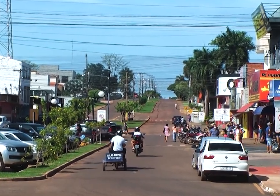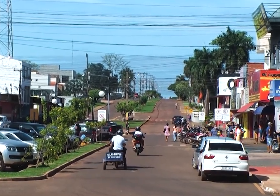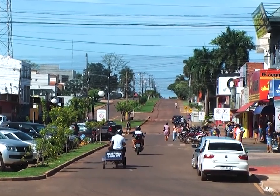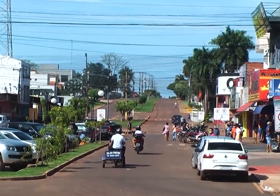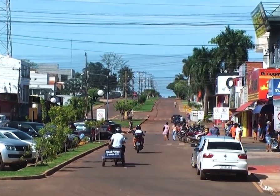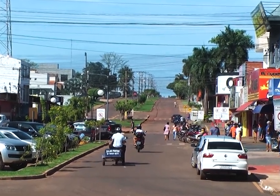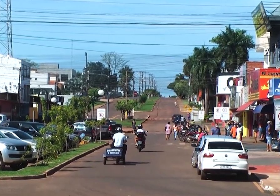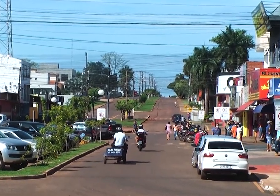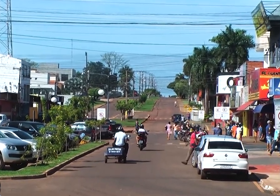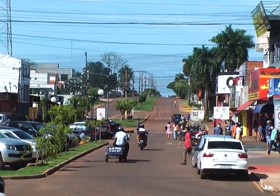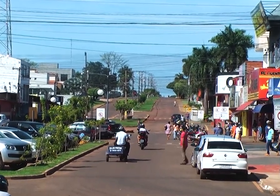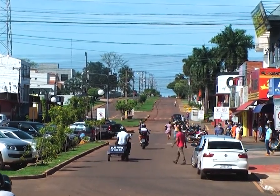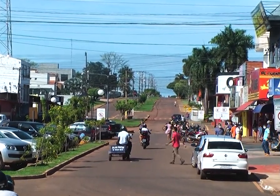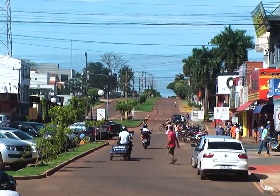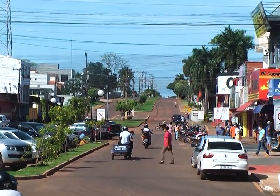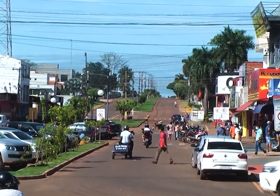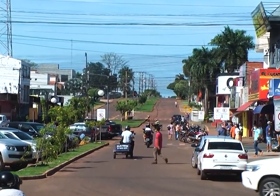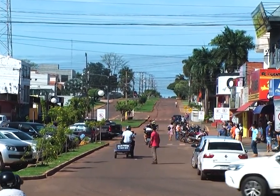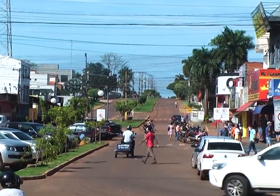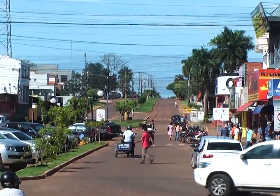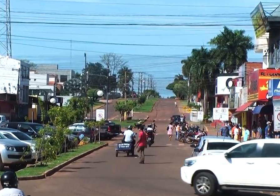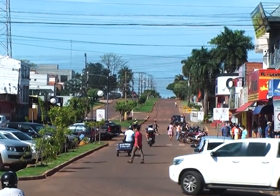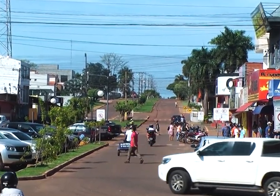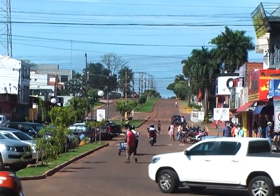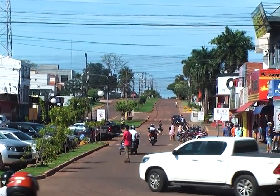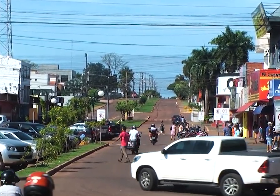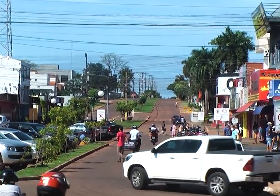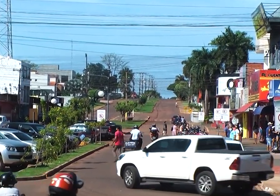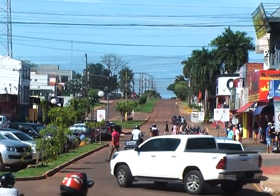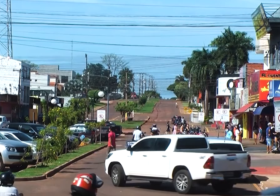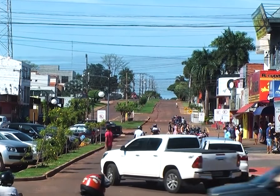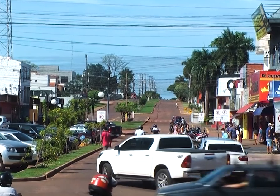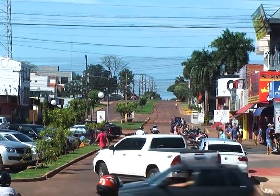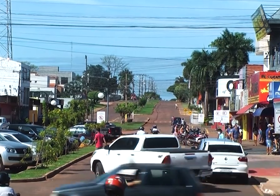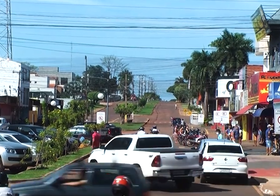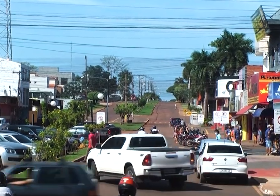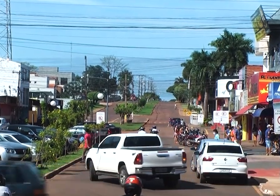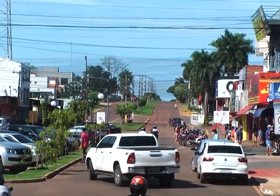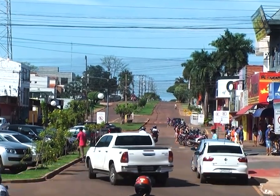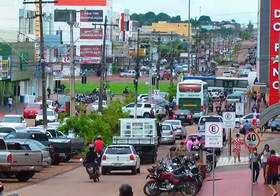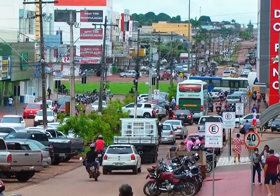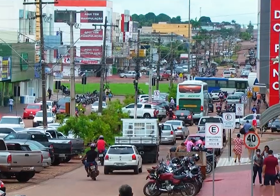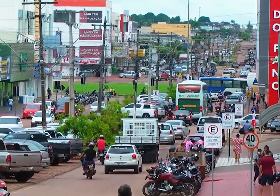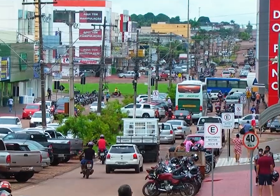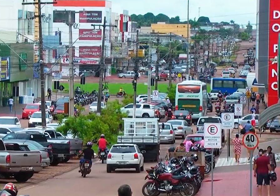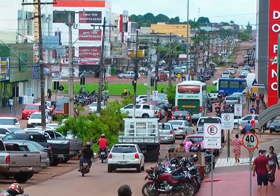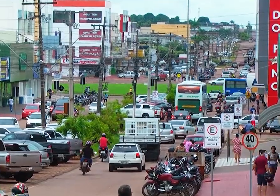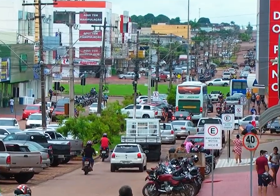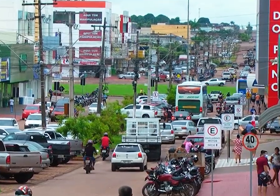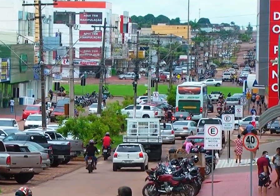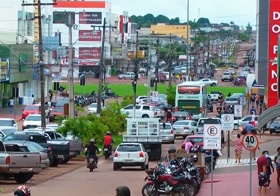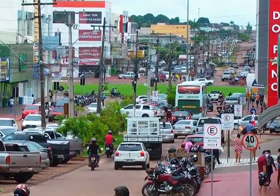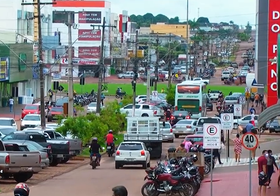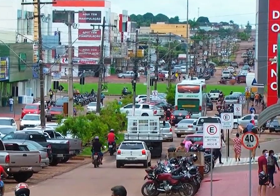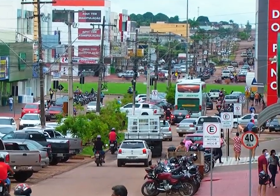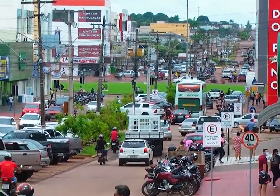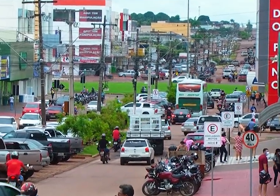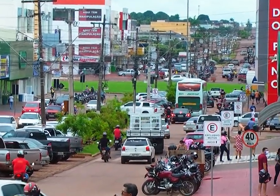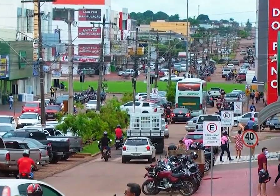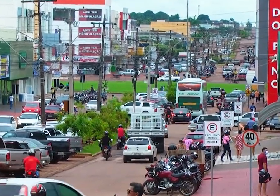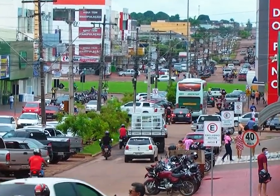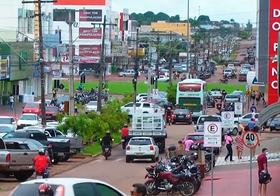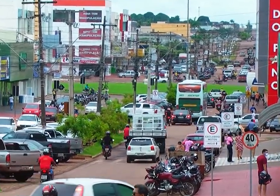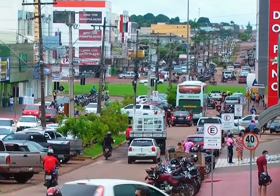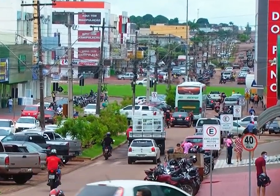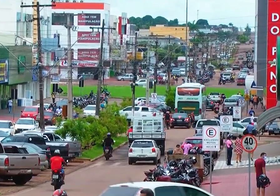de prevenção adotadas na maioria dos estabelecimentos em rolim de moura parabenizar todo o comércio